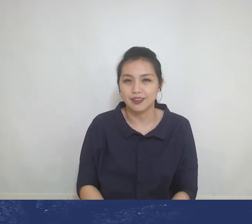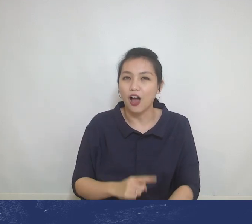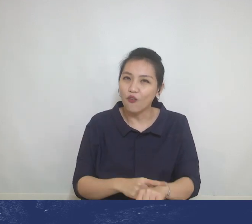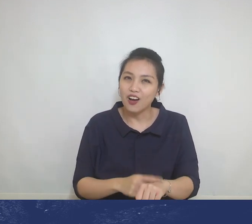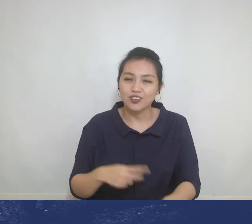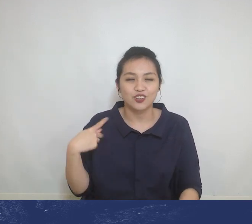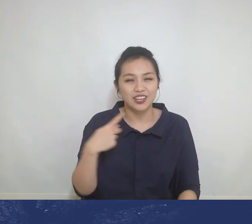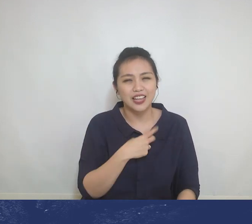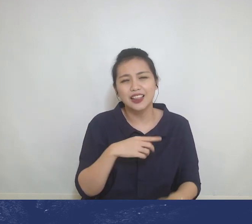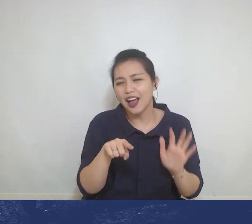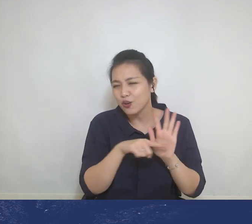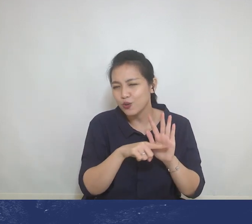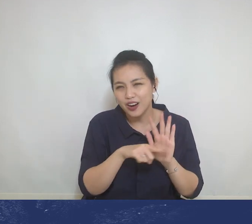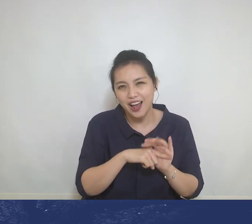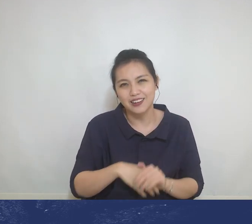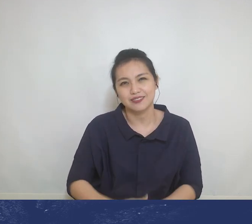kita terplecok,